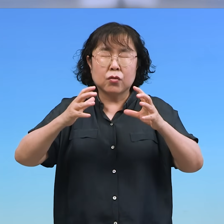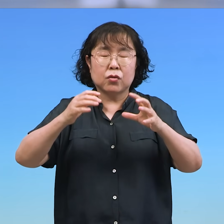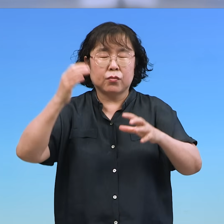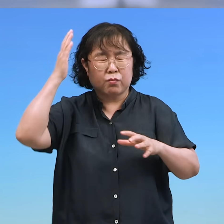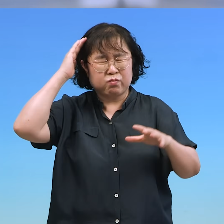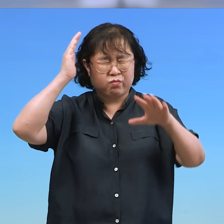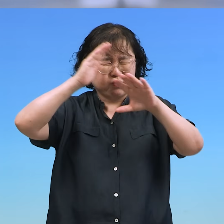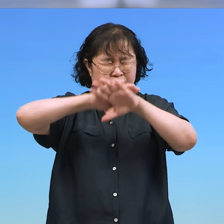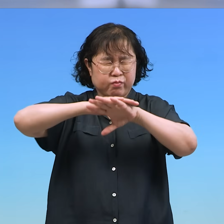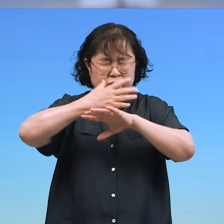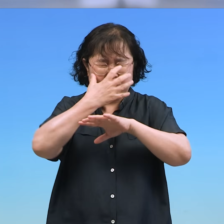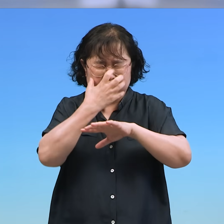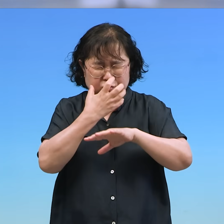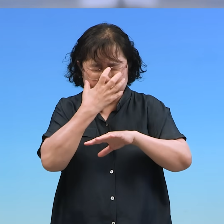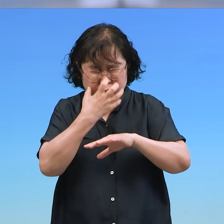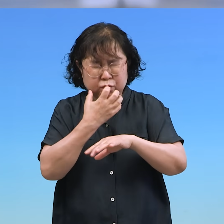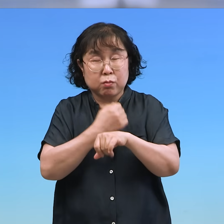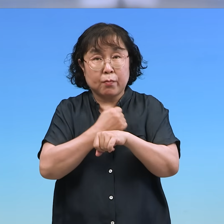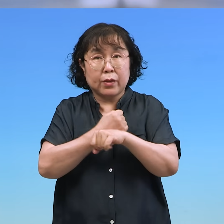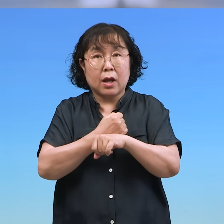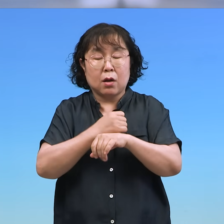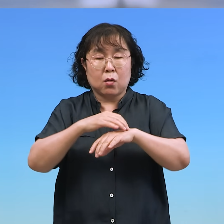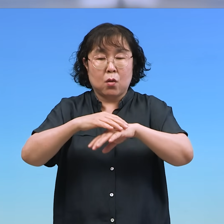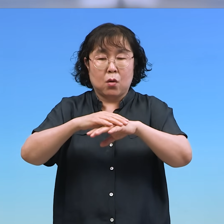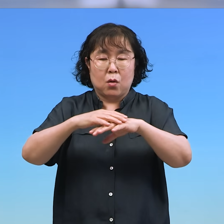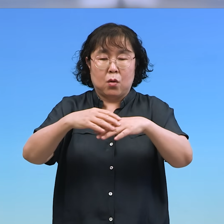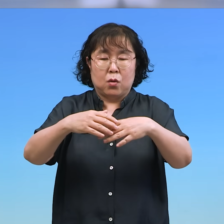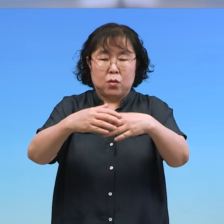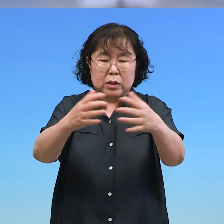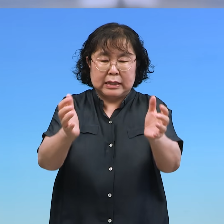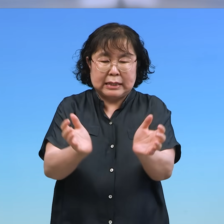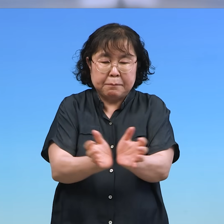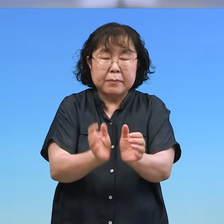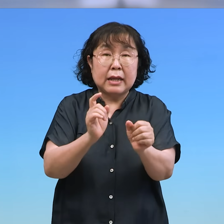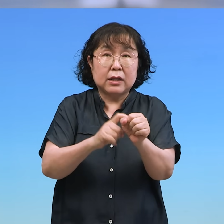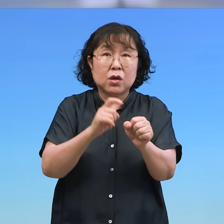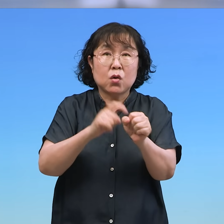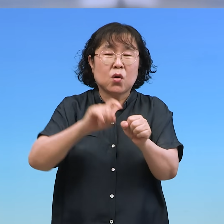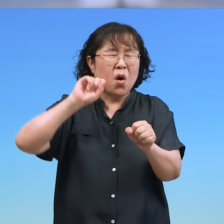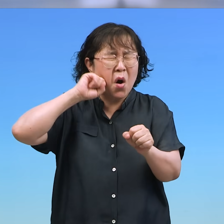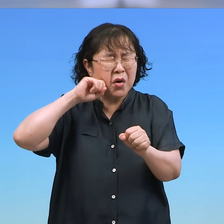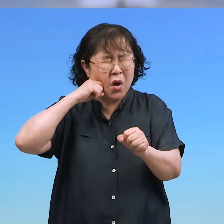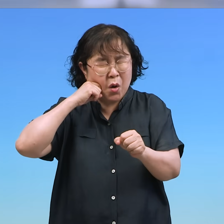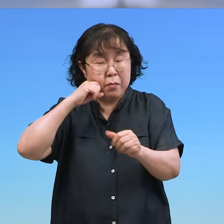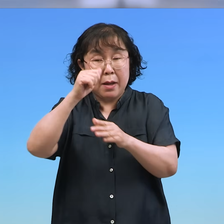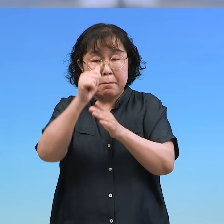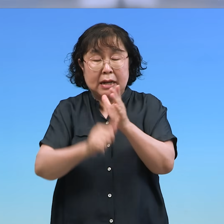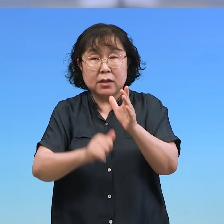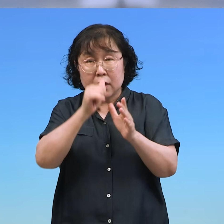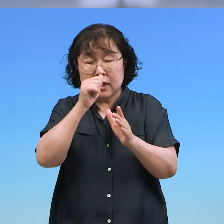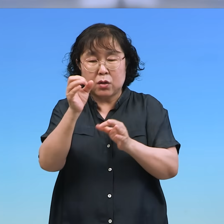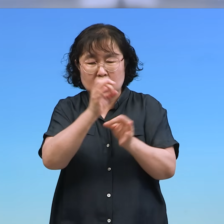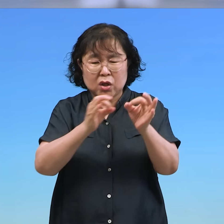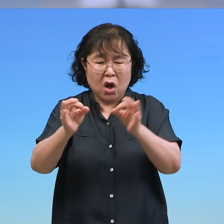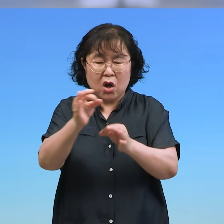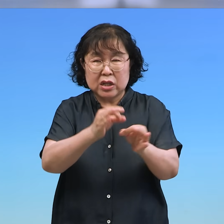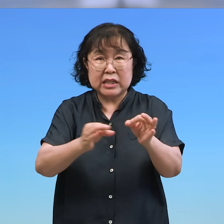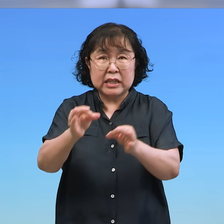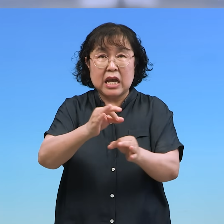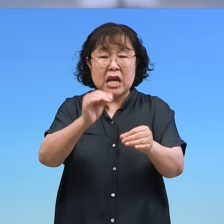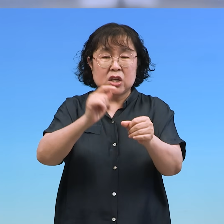지금 어둡고 우울하고 집단적으로 그런 상황에 빠져 있다고 진단할 정도로, 그리고 이제 경제적으로도